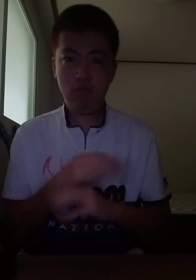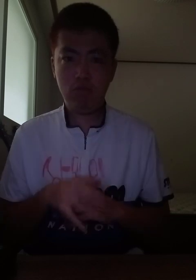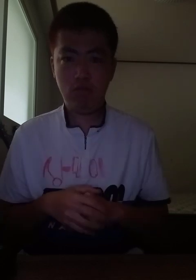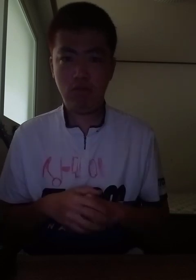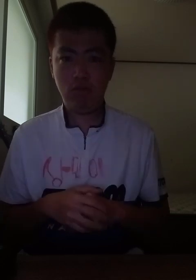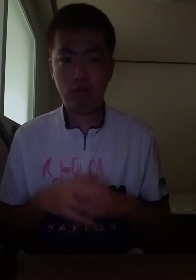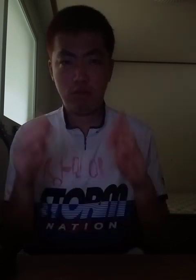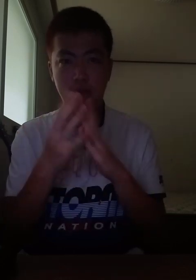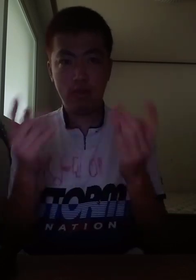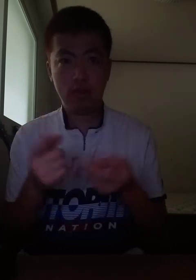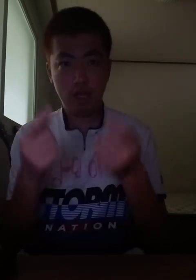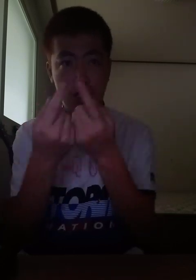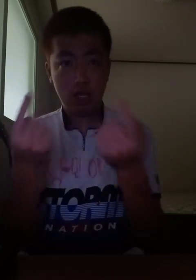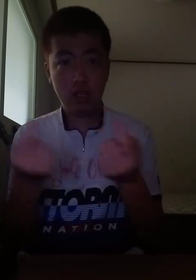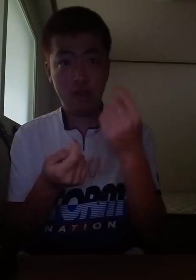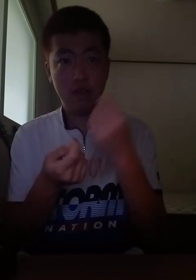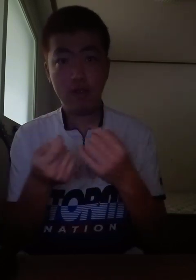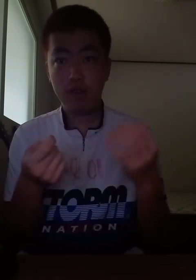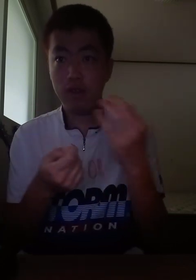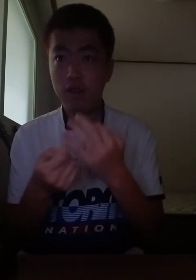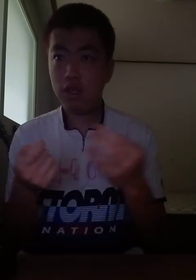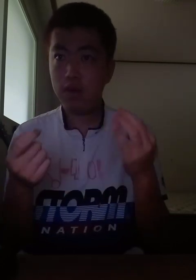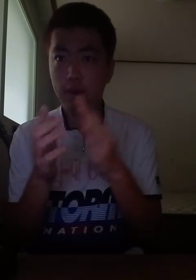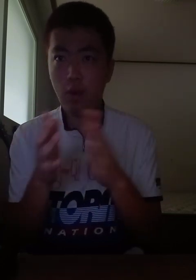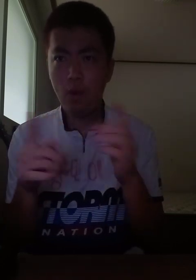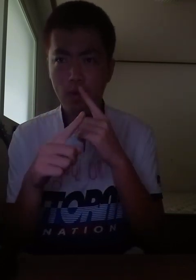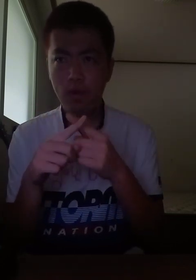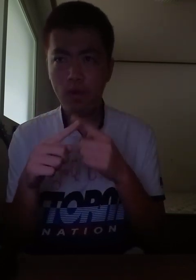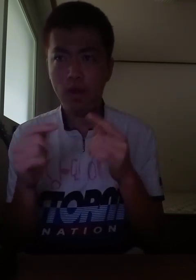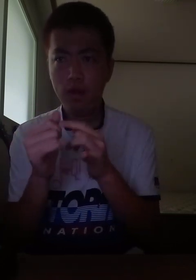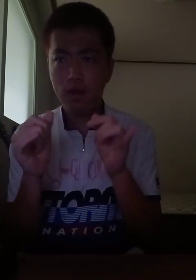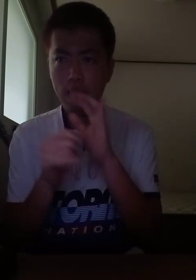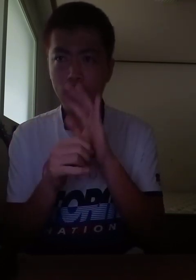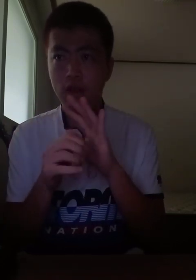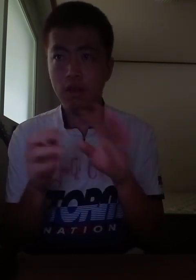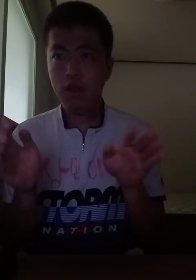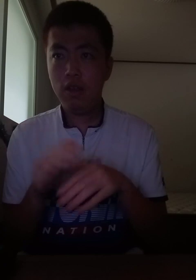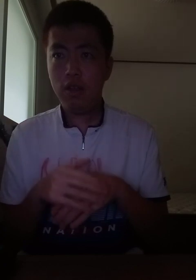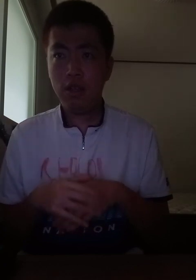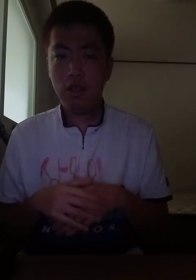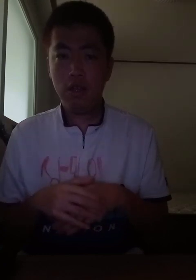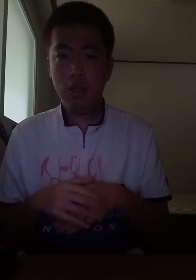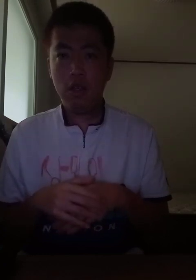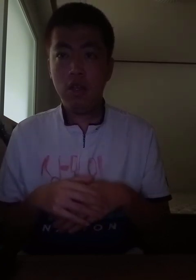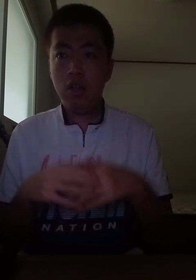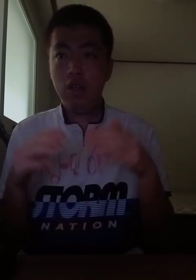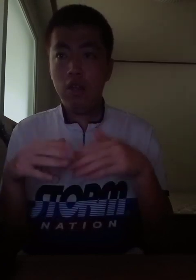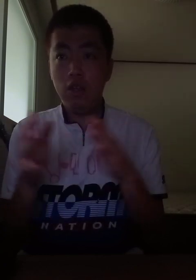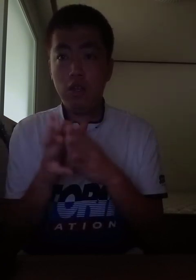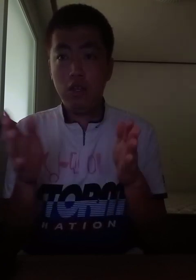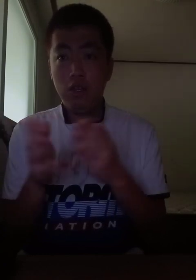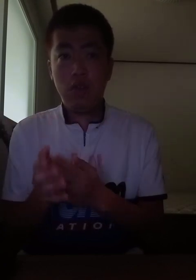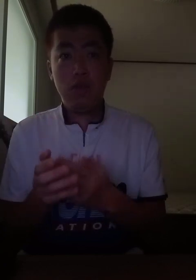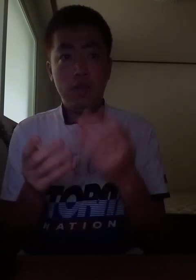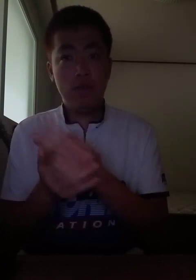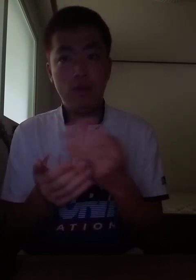전국 안심 귀갓길 10곳 중 8곳에 노면 표시가 없는 걸로 감사원이 조사했습니다. 밤길 밝히는 바닥 조명, 주민은 설치